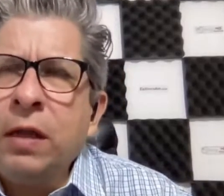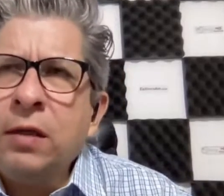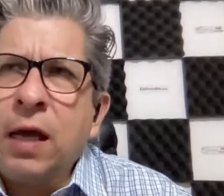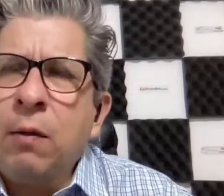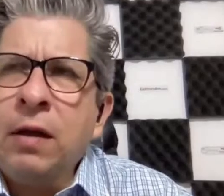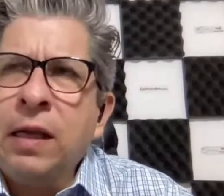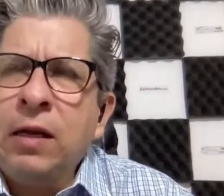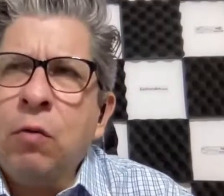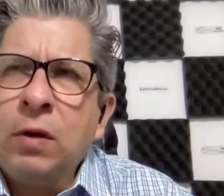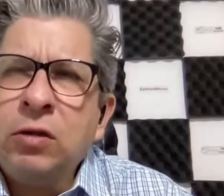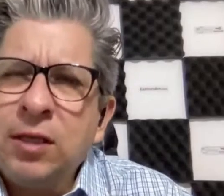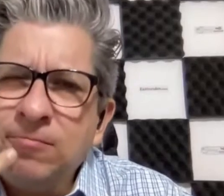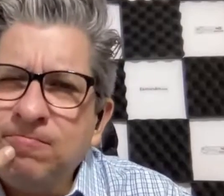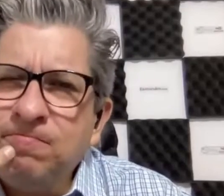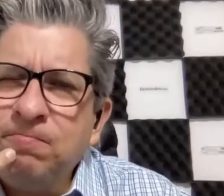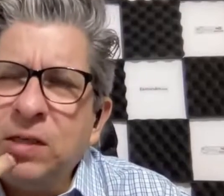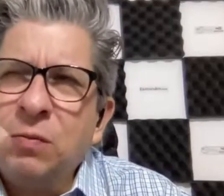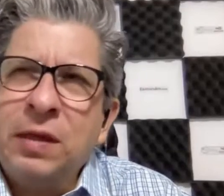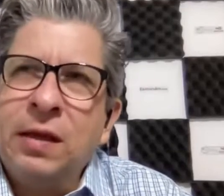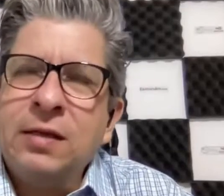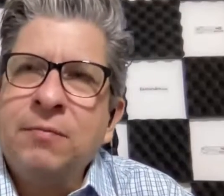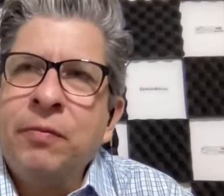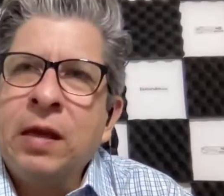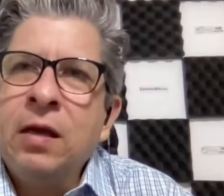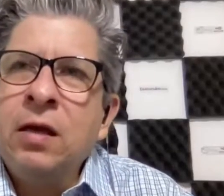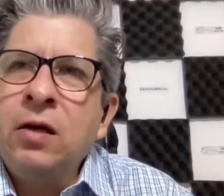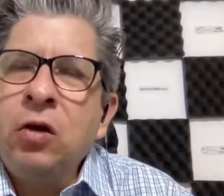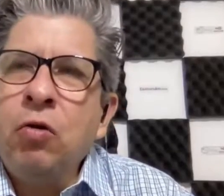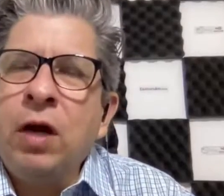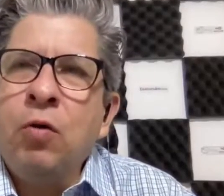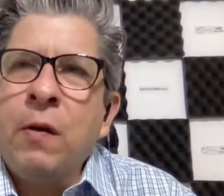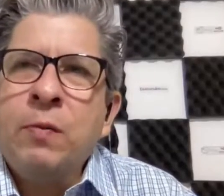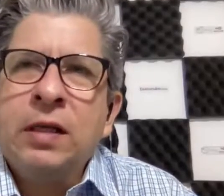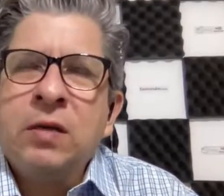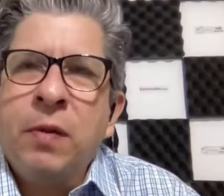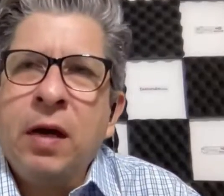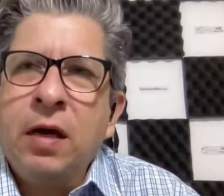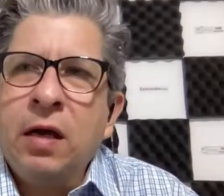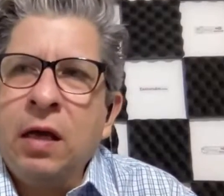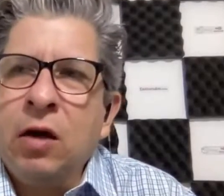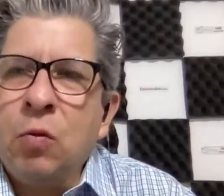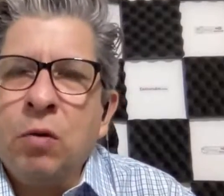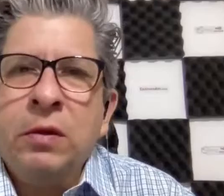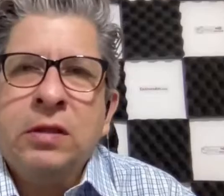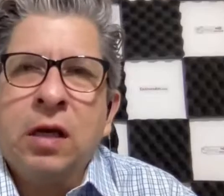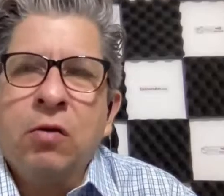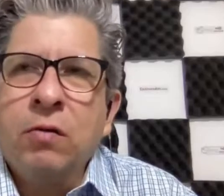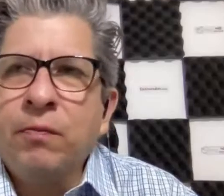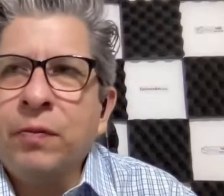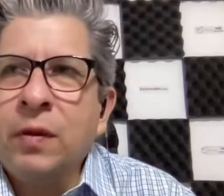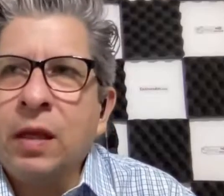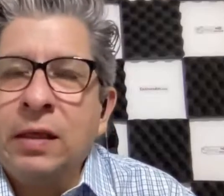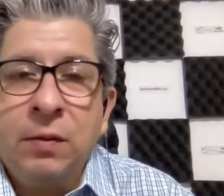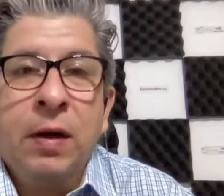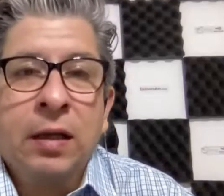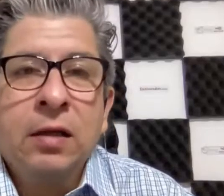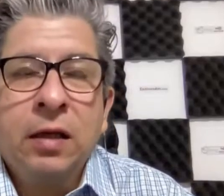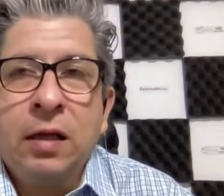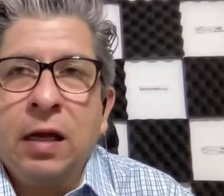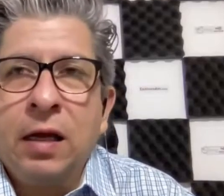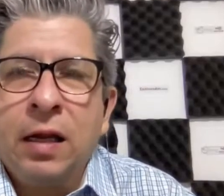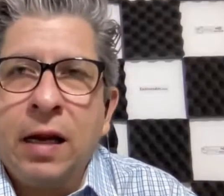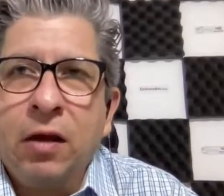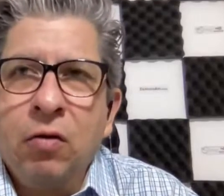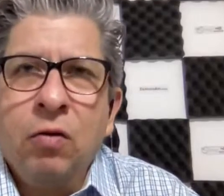cuando vi que hablaban de la innovación, dije, eso me interesa. Yo ya alguna vez participé como administrador en Semarnat,